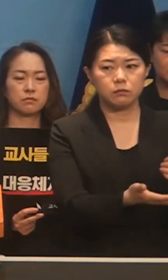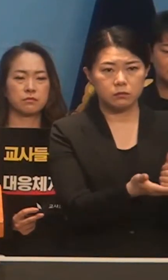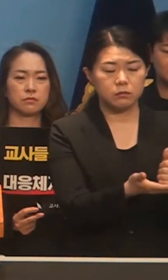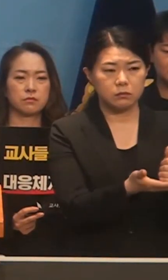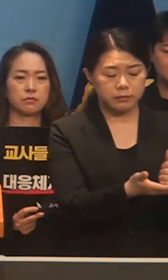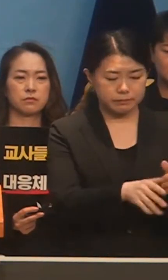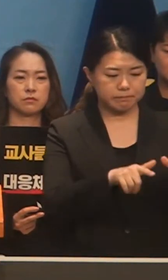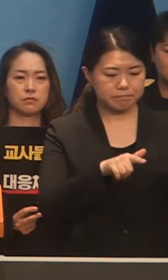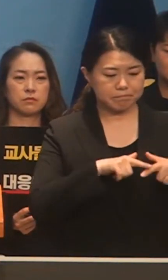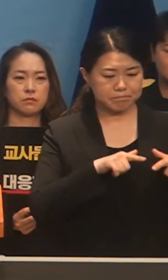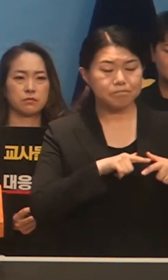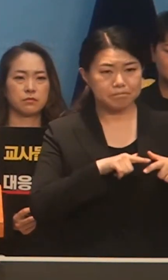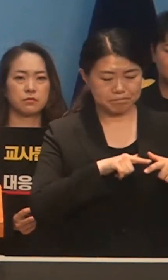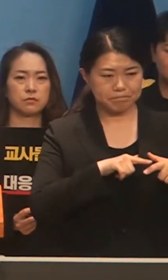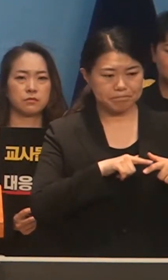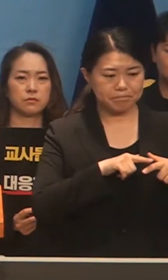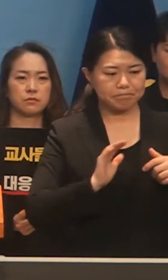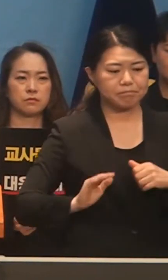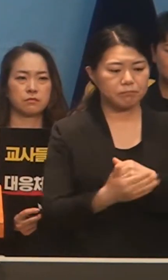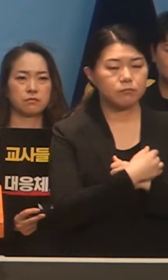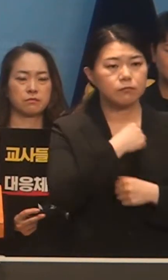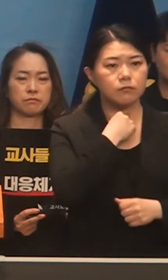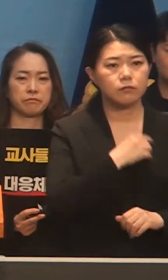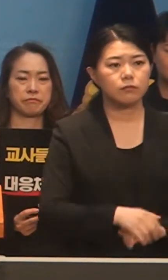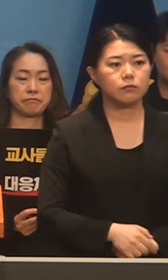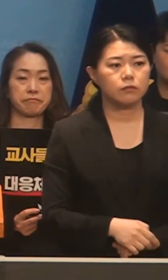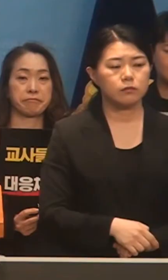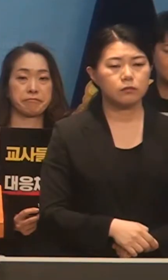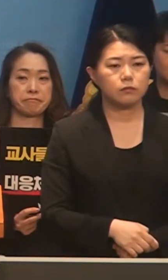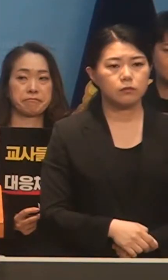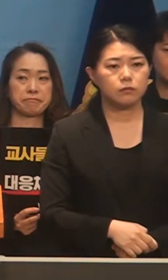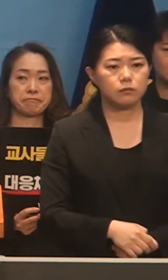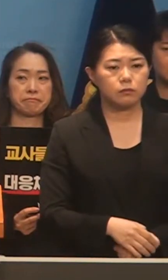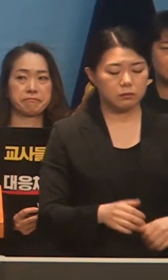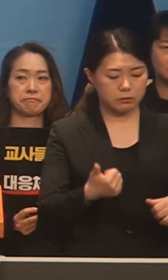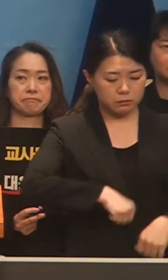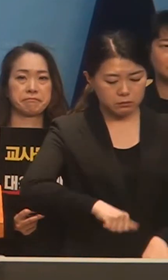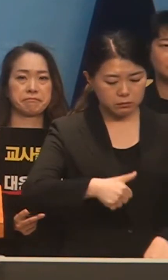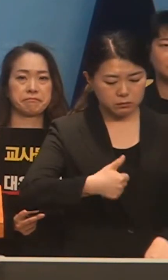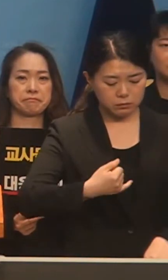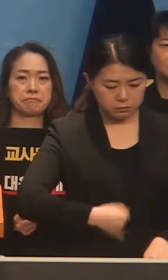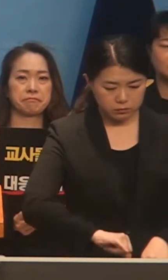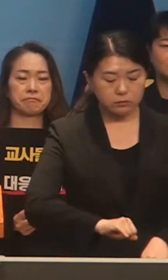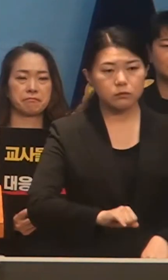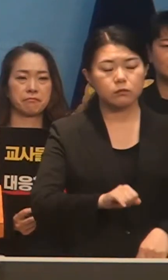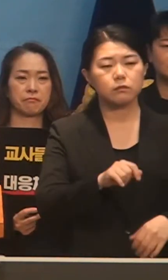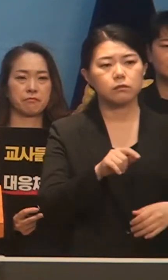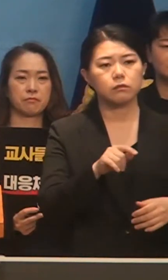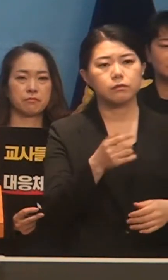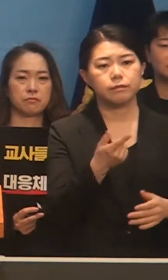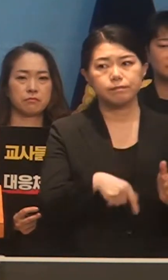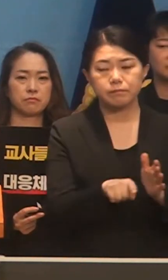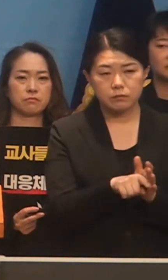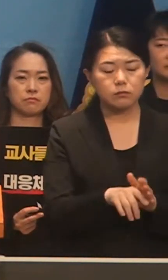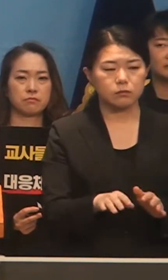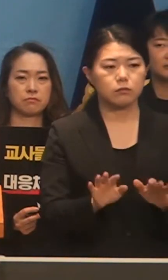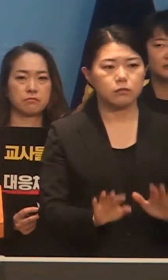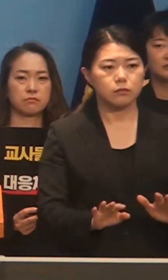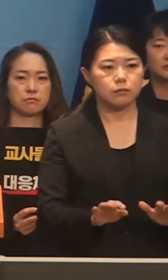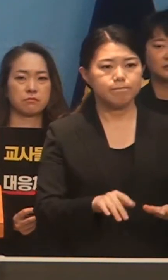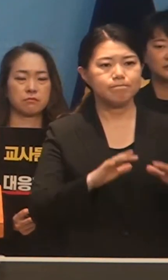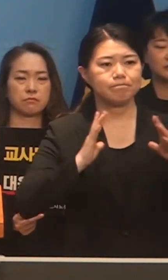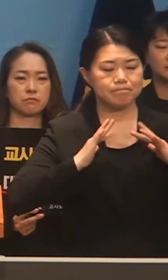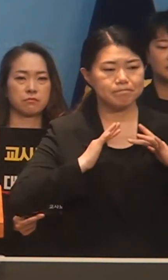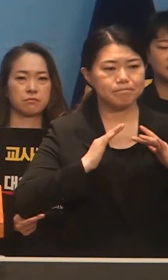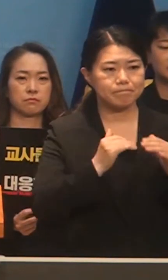현승준이라는 명예로운 이름을 지켜주고 싶어요. 남아있는 두 아들, 딸에게도 자랑스러운 아빠의